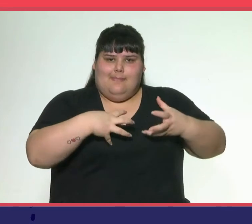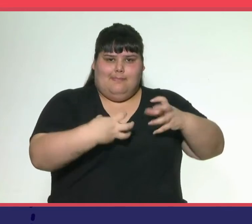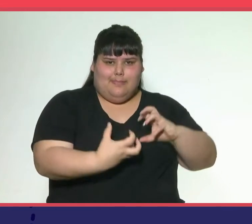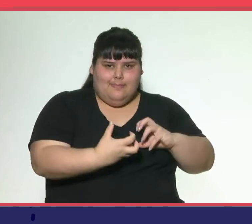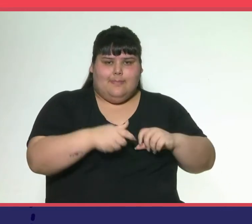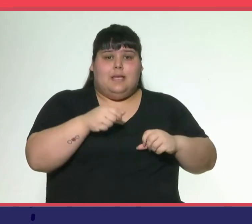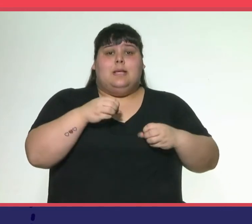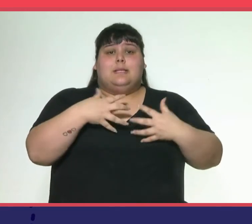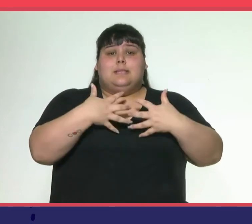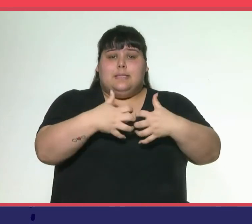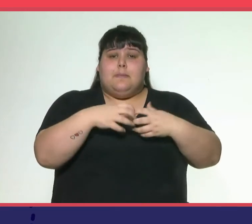inmunológico